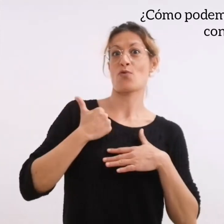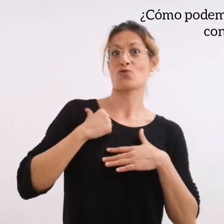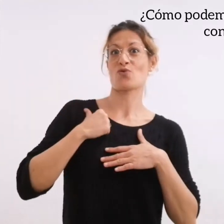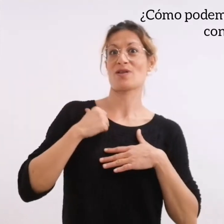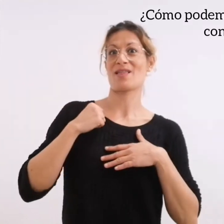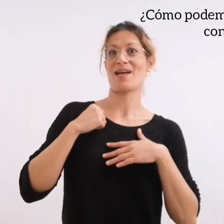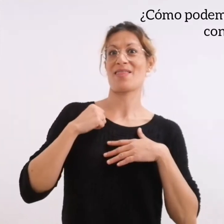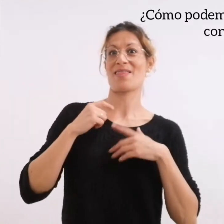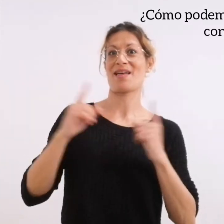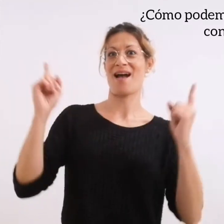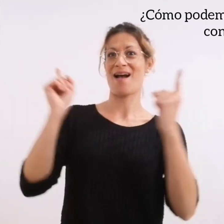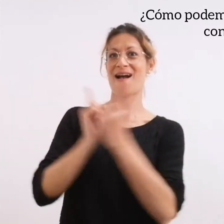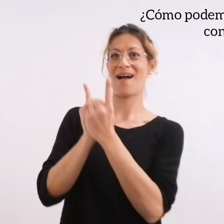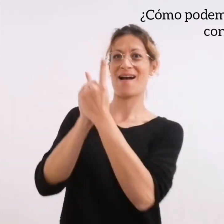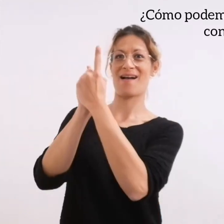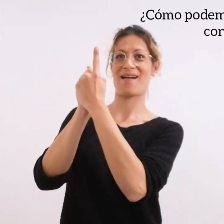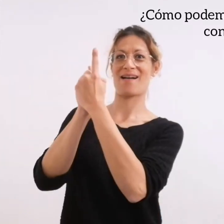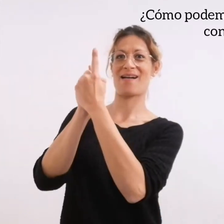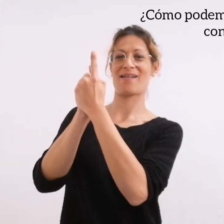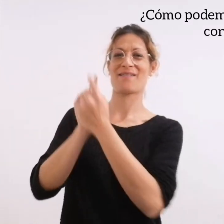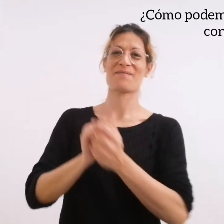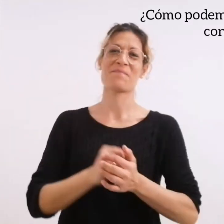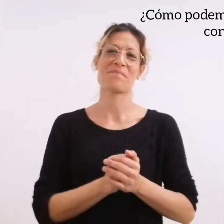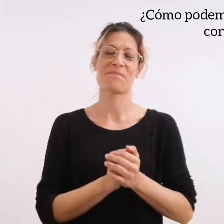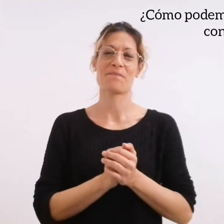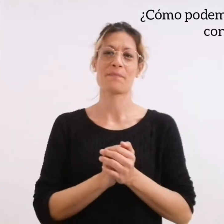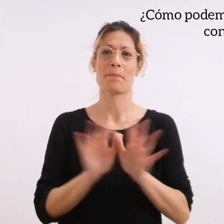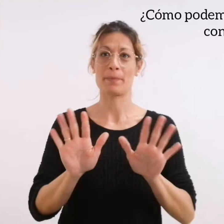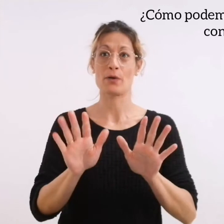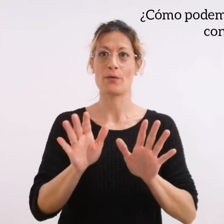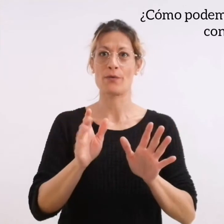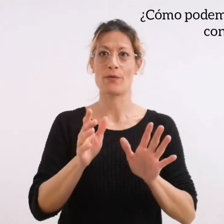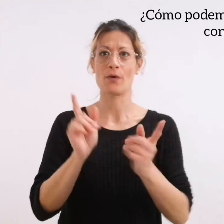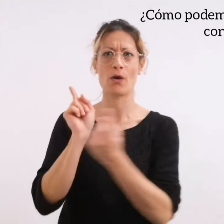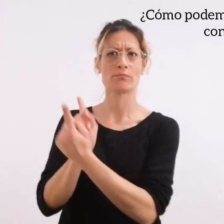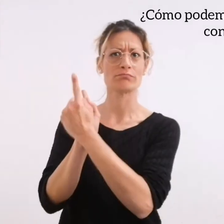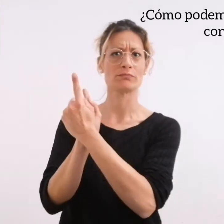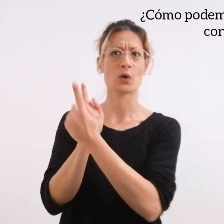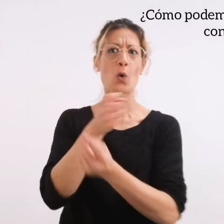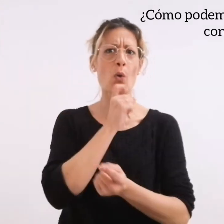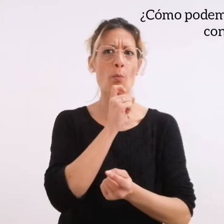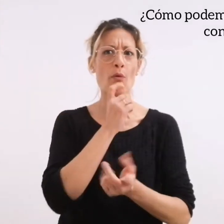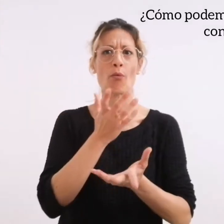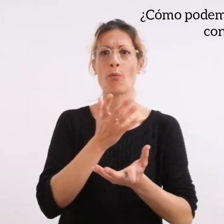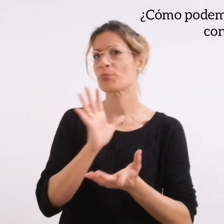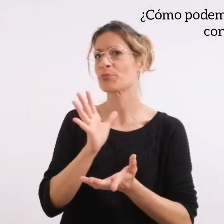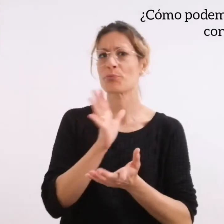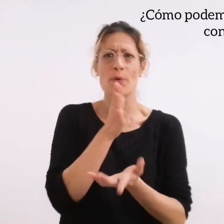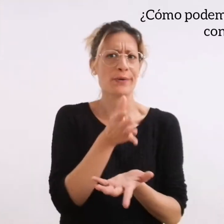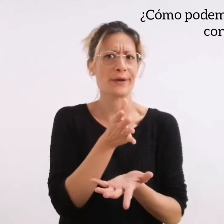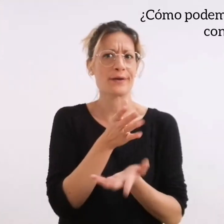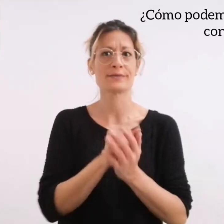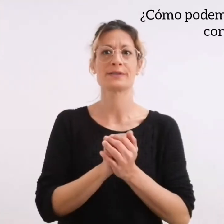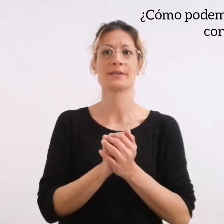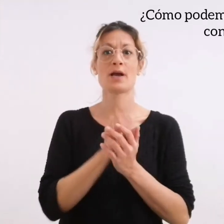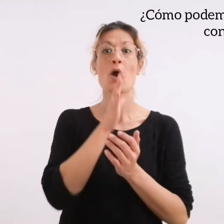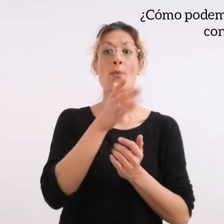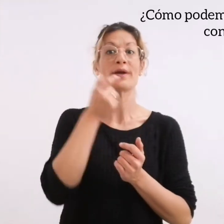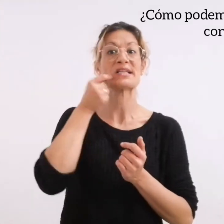con Dios. ¿Pero cómo poder encontrarse con Dios? ¿Por qué? Porque el hombre de verdad no puede